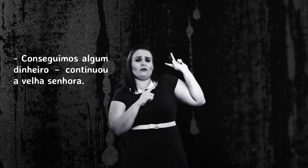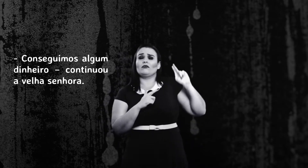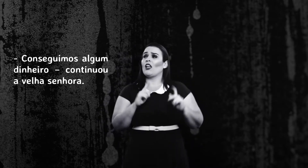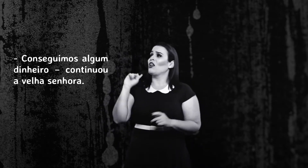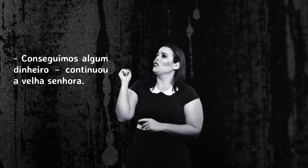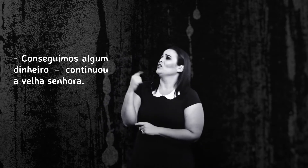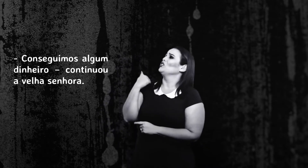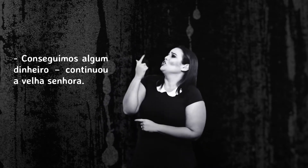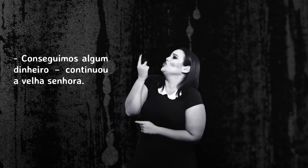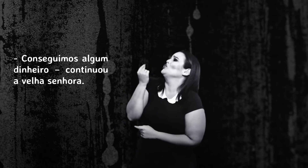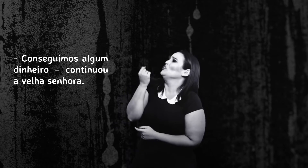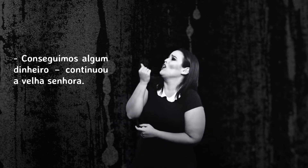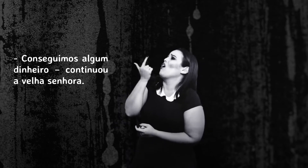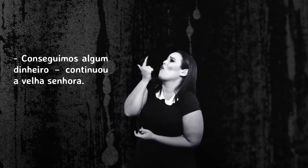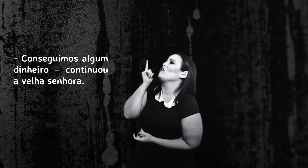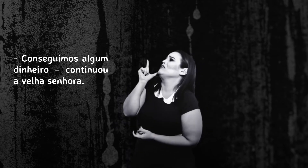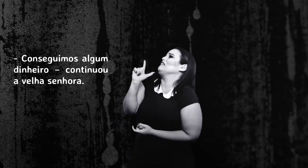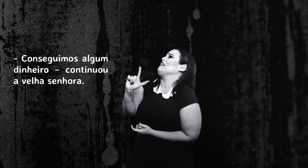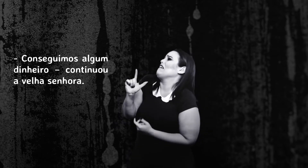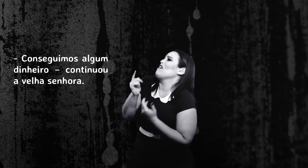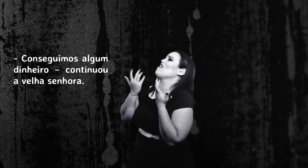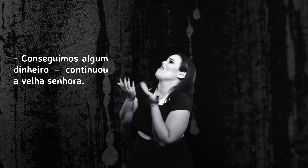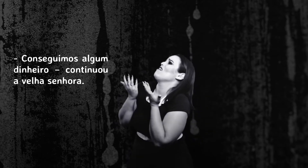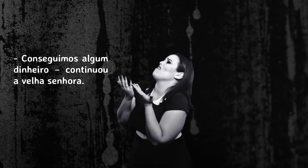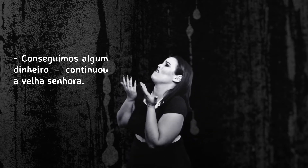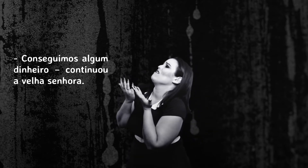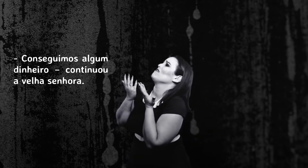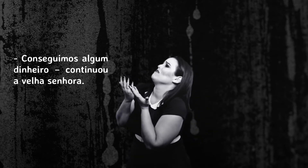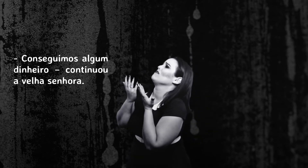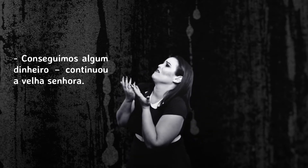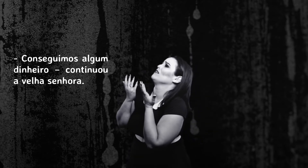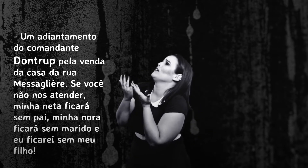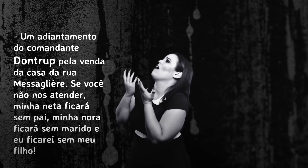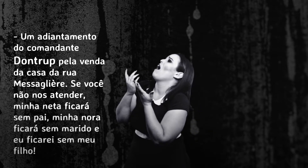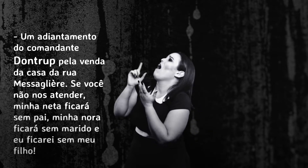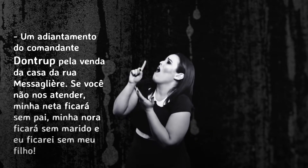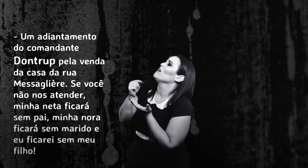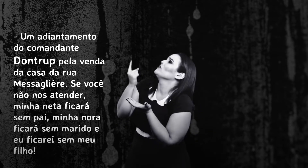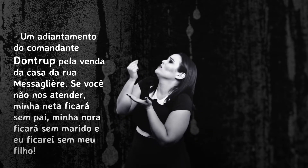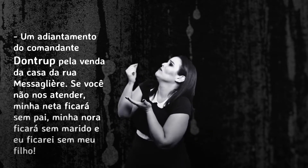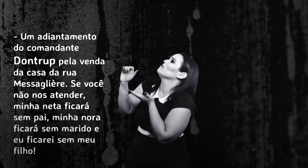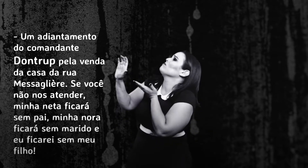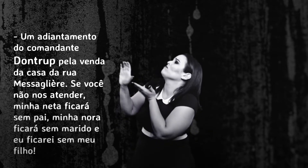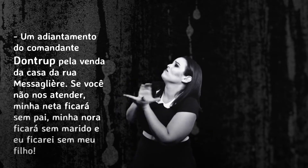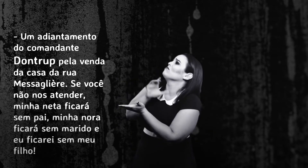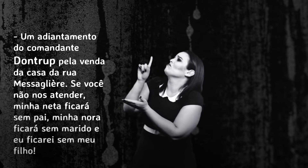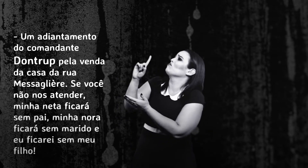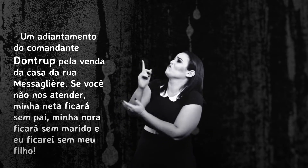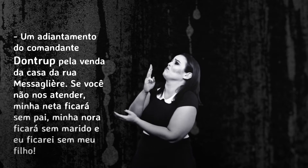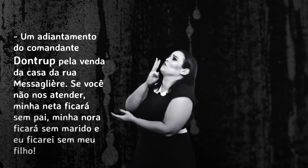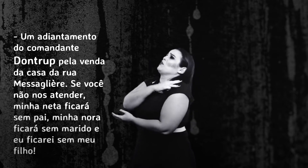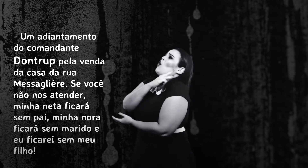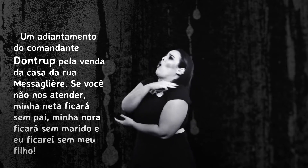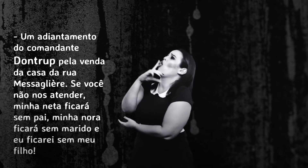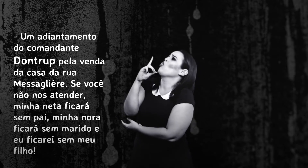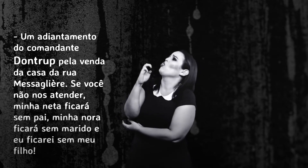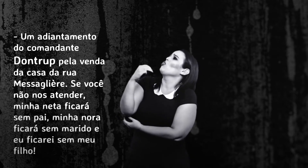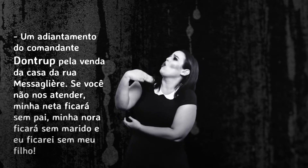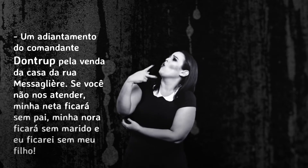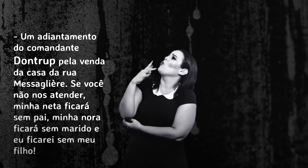algum dinheiro. Continuou a velha senhora. Um adiantamento do comandante Dom Trupp pela venda da casa